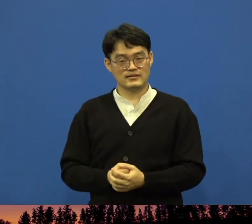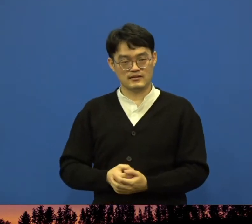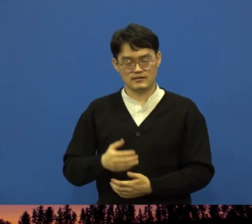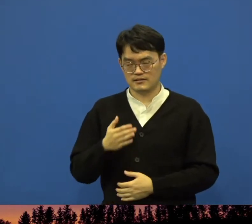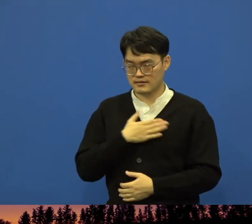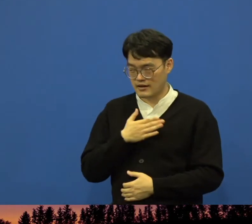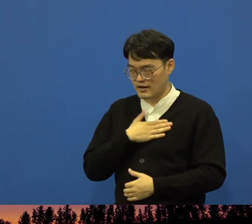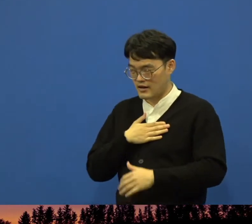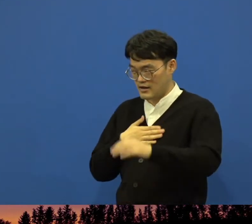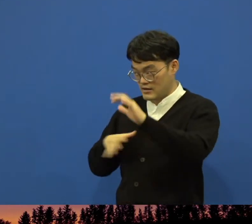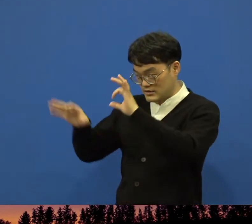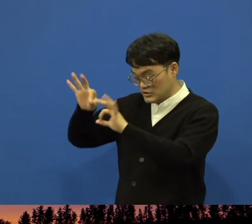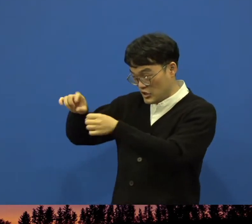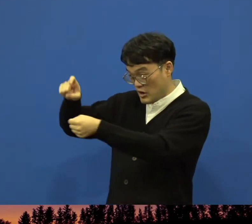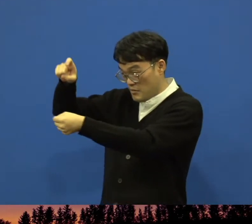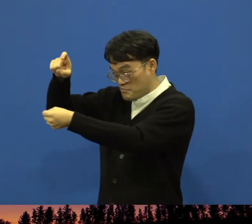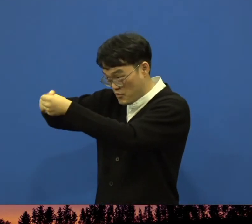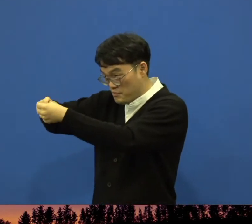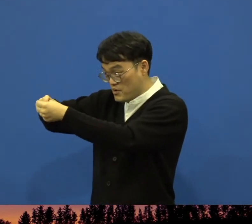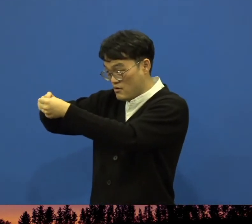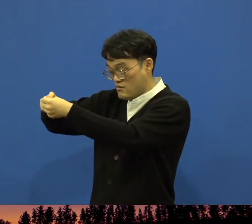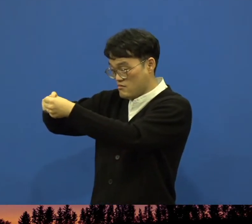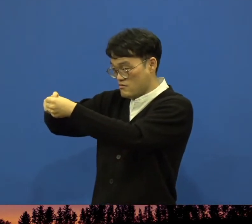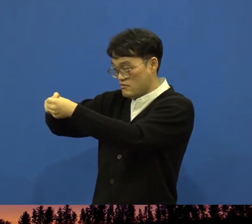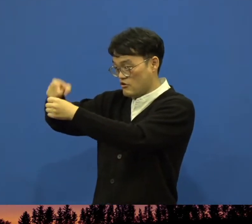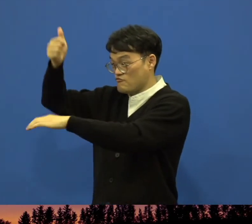있는 게 있다는 생각을 하지만